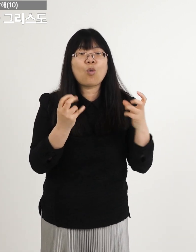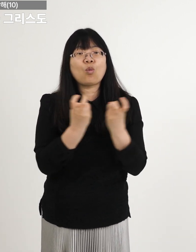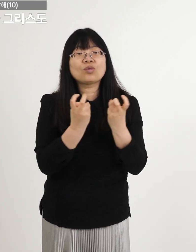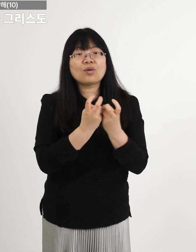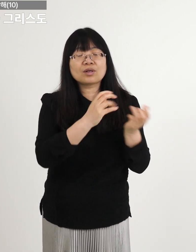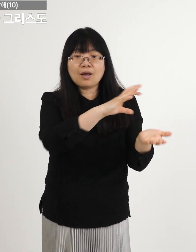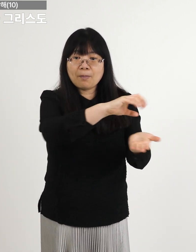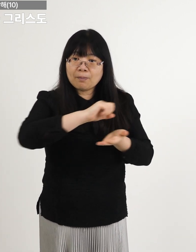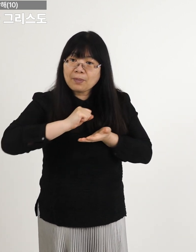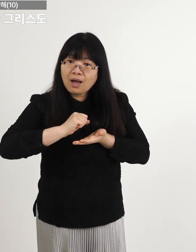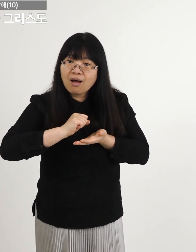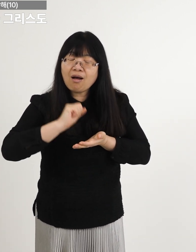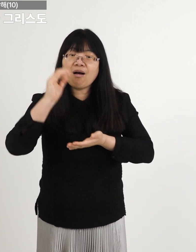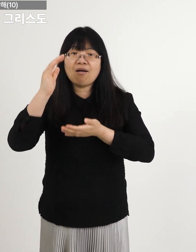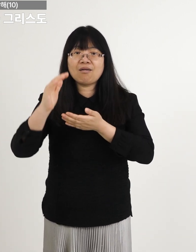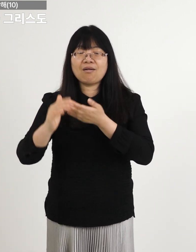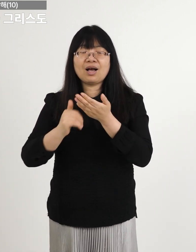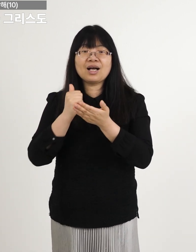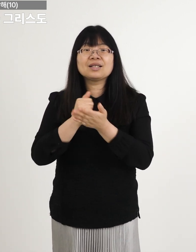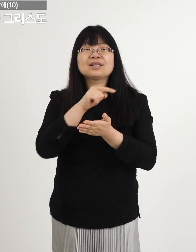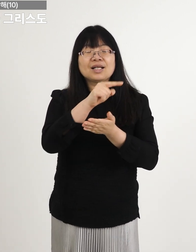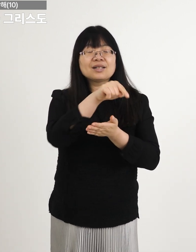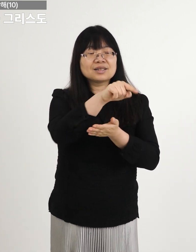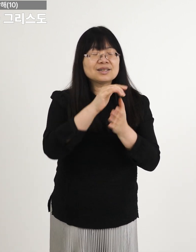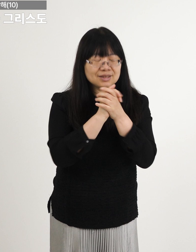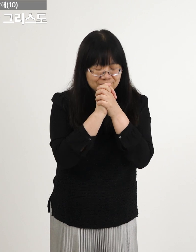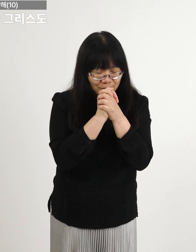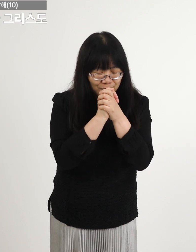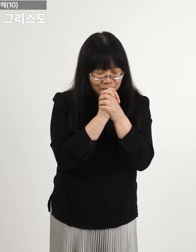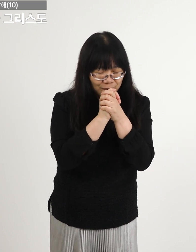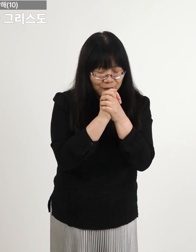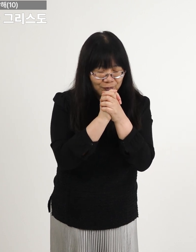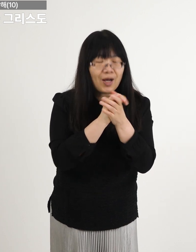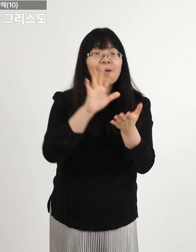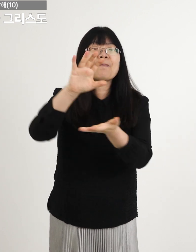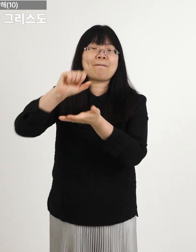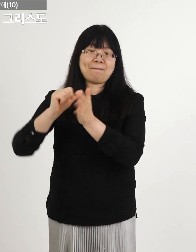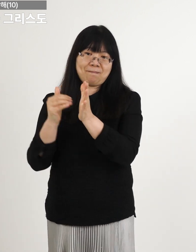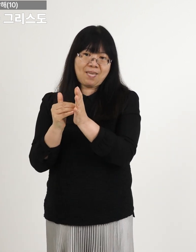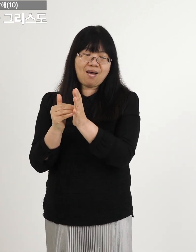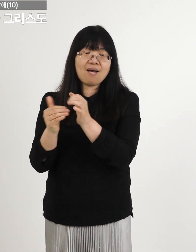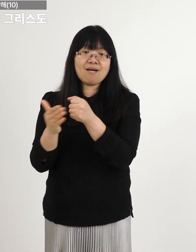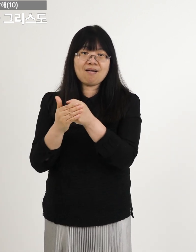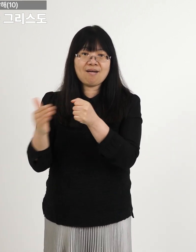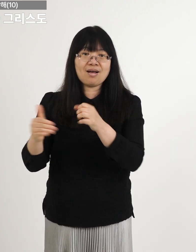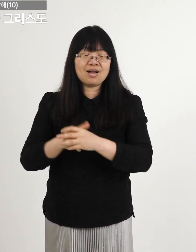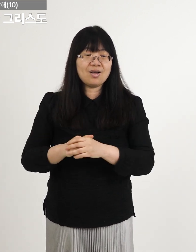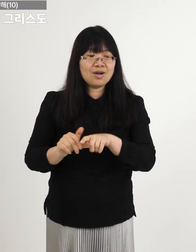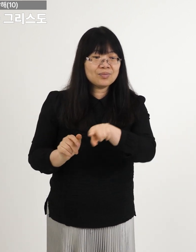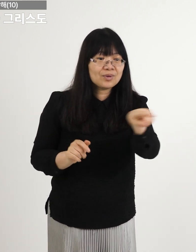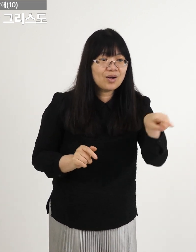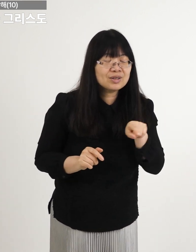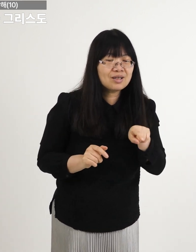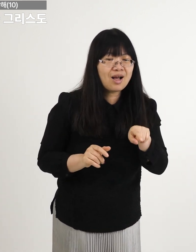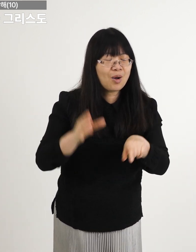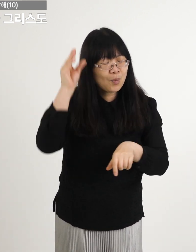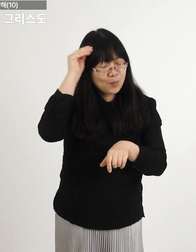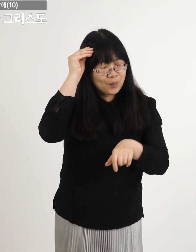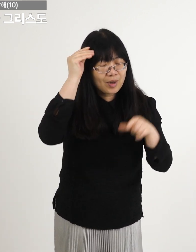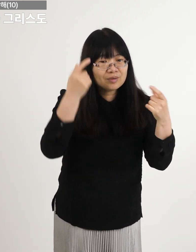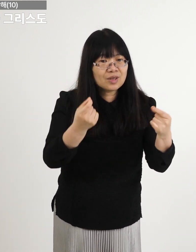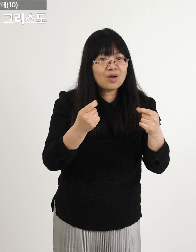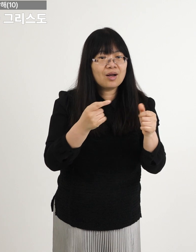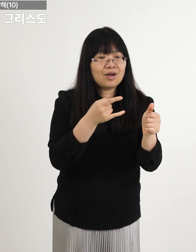받으리니? 하나님이 그 기도를 받으시겠다는 거죠. 받으리니 너희가 우매한